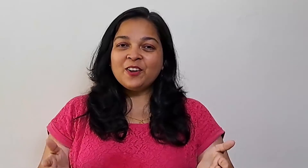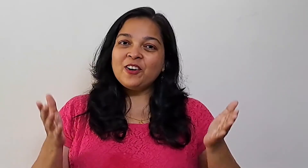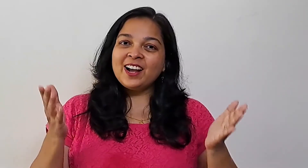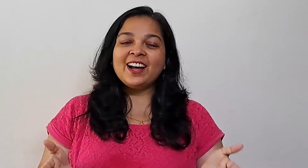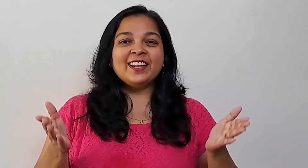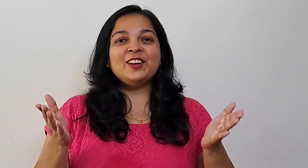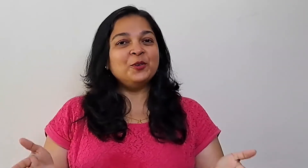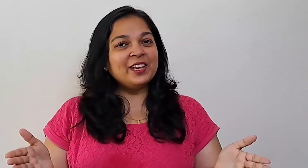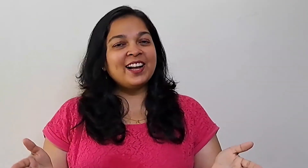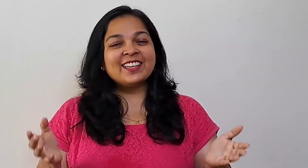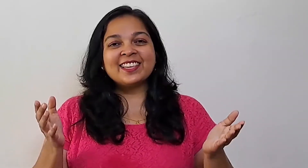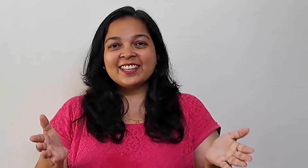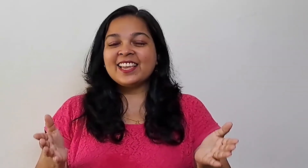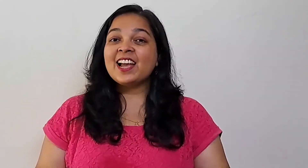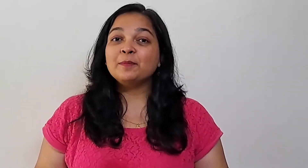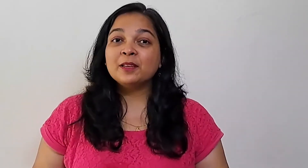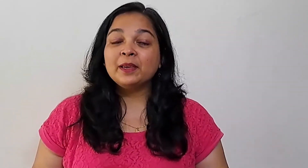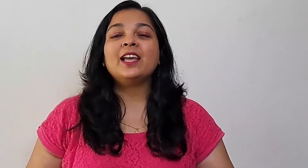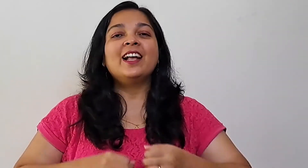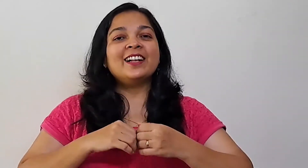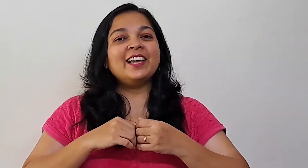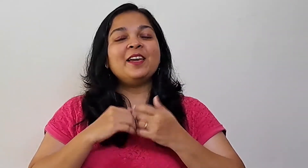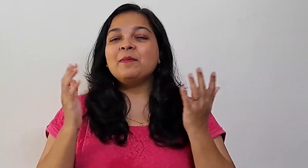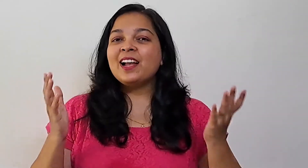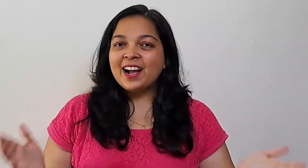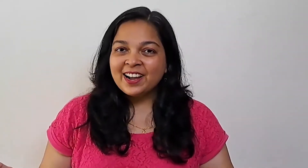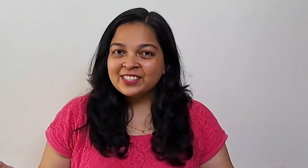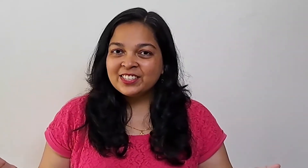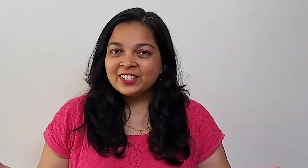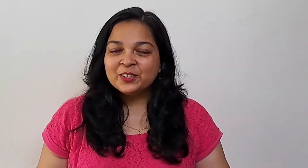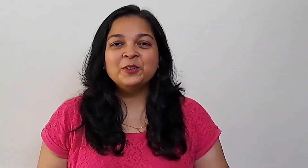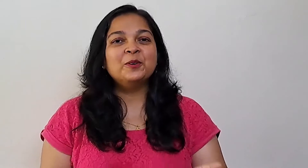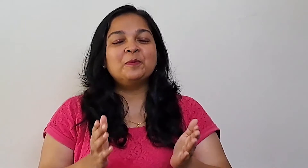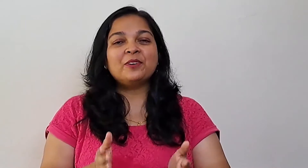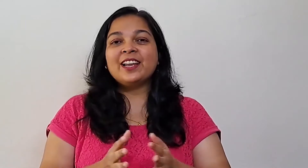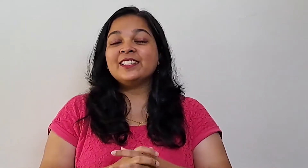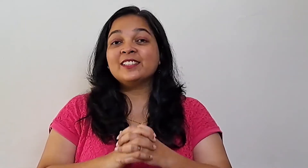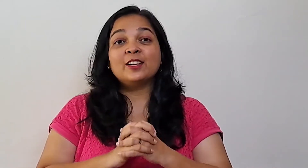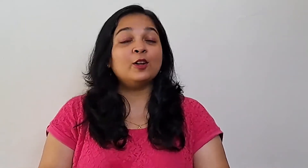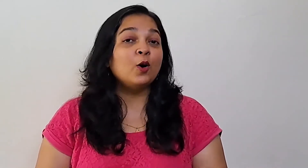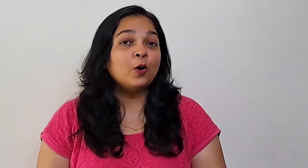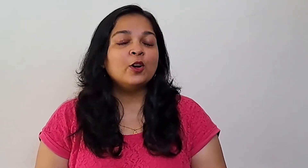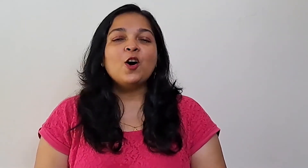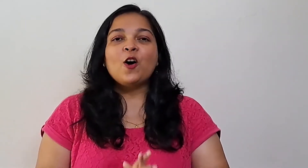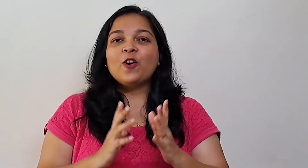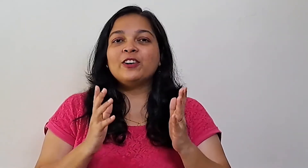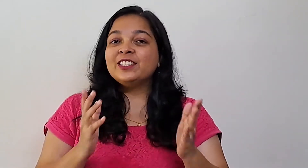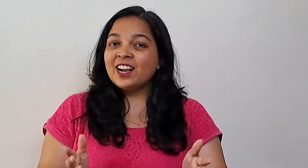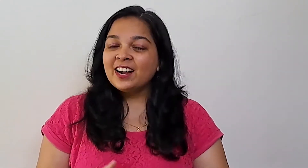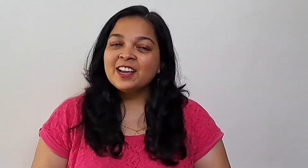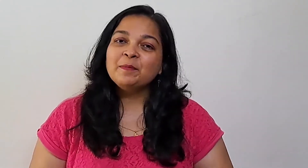Praise the Lord, Hallelujah. ਕਿੱਦਾਂ ਤੁਸੀਂ ਸਾਰੇ ਕਵੋ, ਮੈਂ ਆਸ਼ੀਸ਼ਿਤ ਹਾਂ। Praise the Lord,